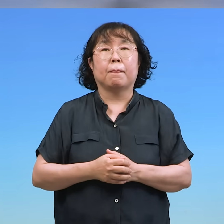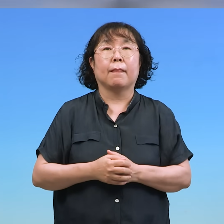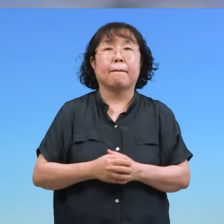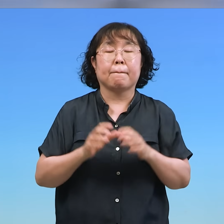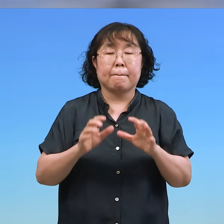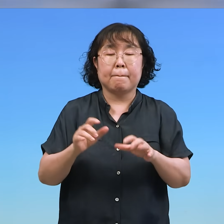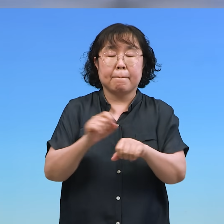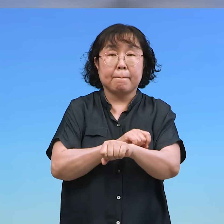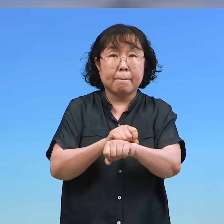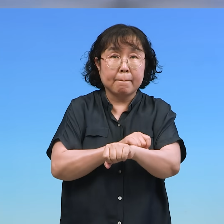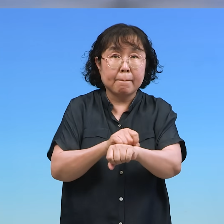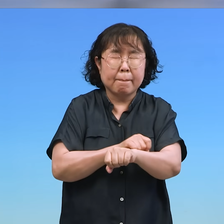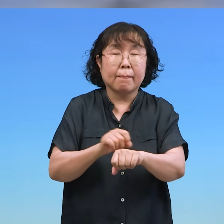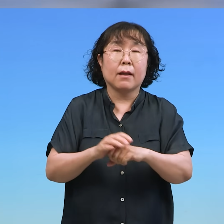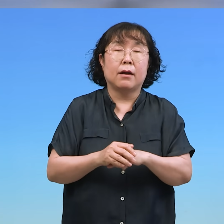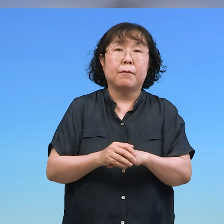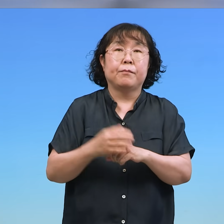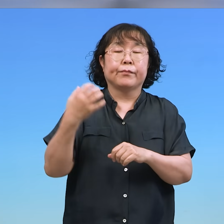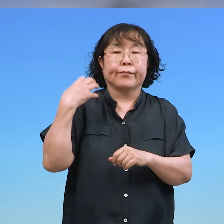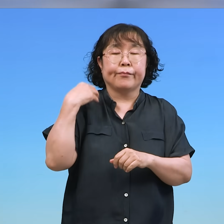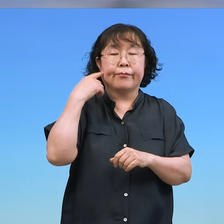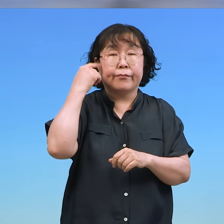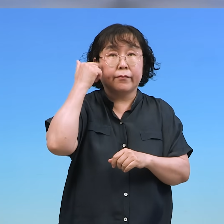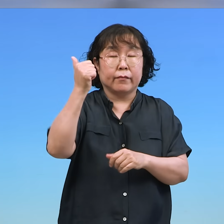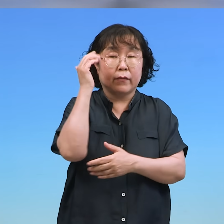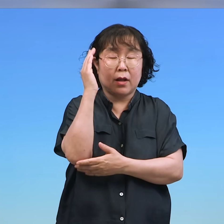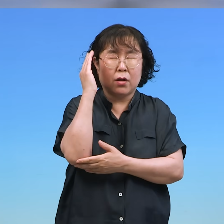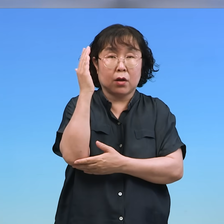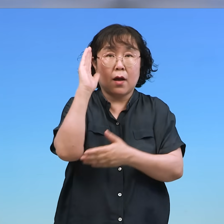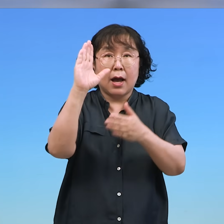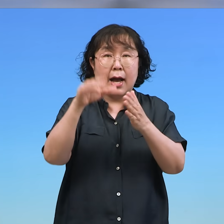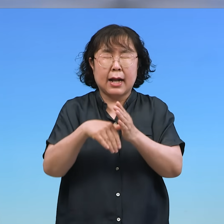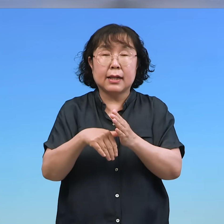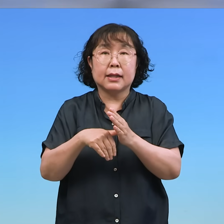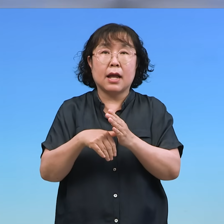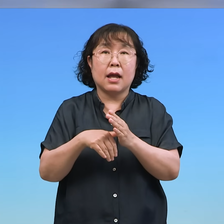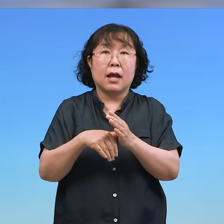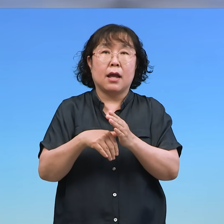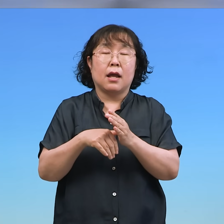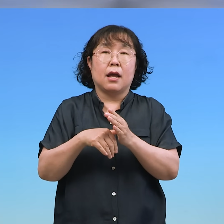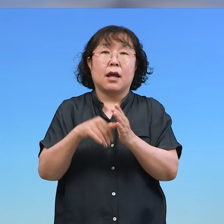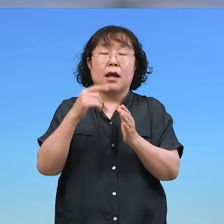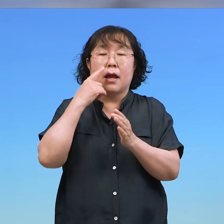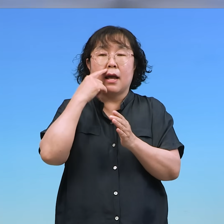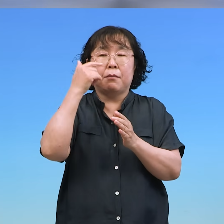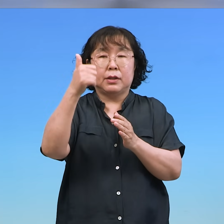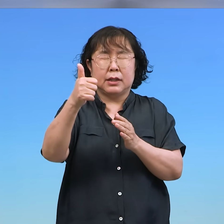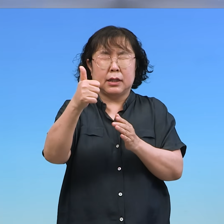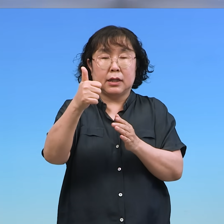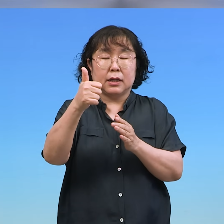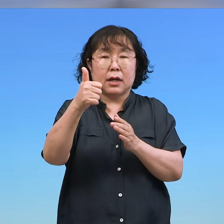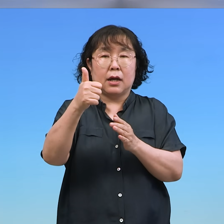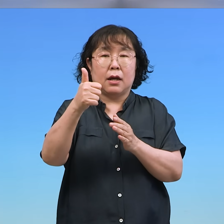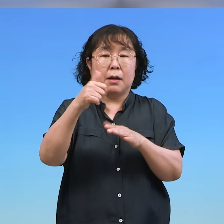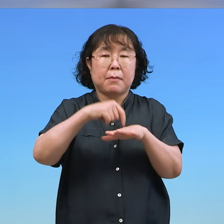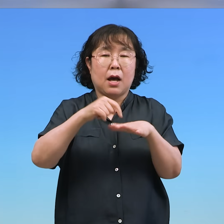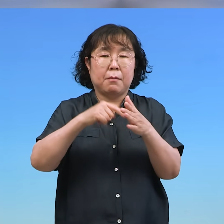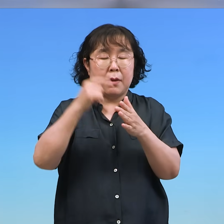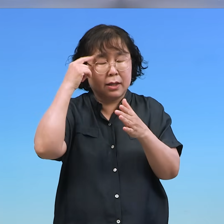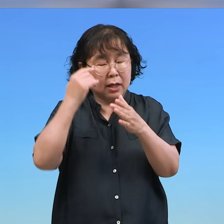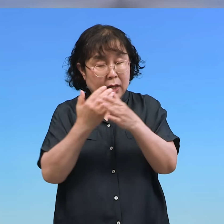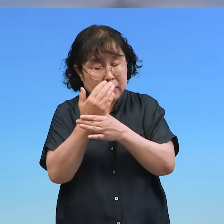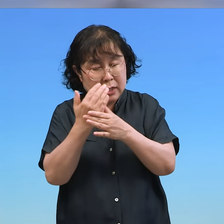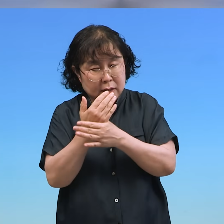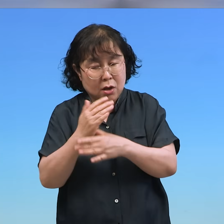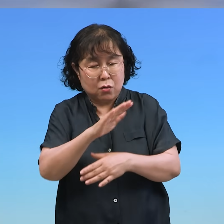하나님, 오늘은 특별히 담임 목사님 설교할 때 자꾸 가장이 마음에 그렇게 품어진다고